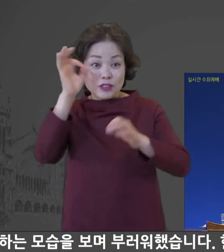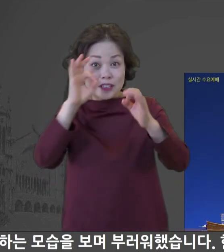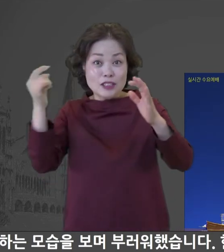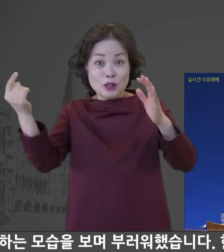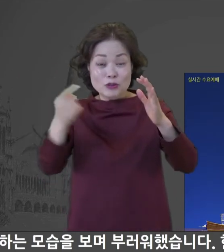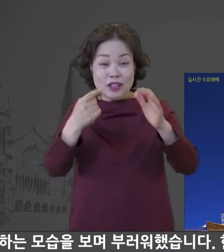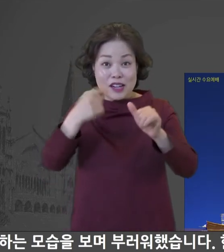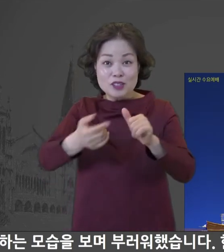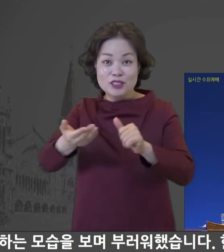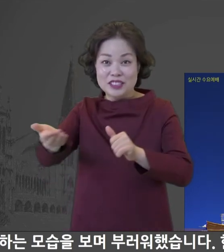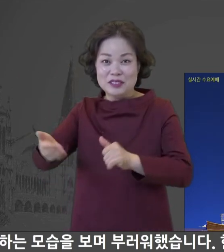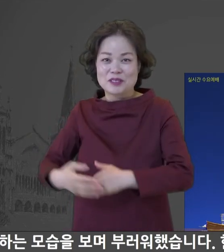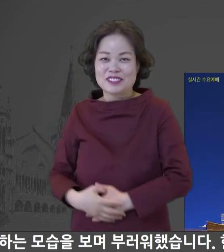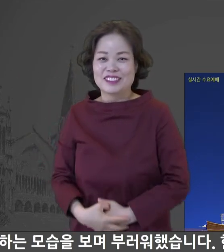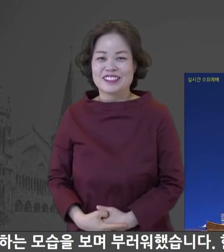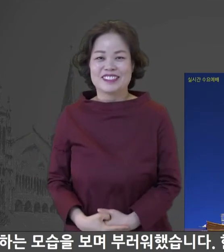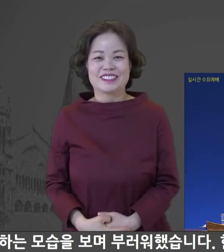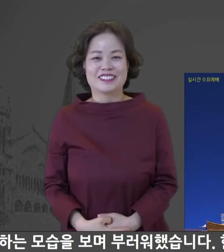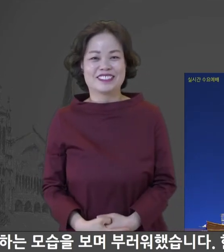제가 가르쳐 드리겠습니다.